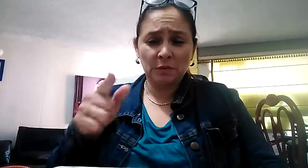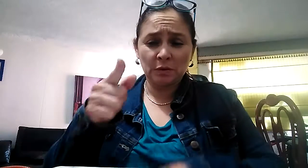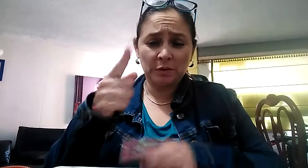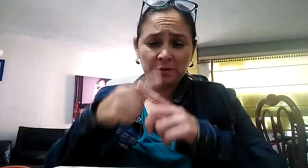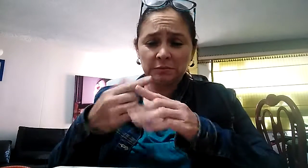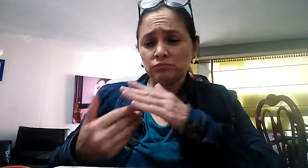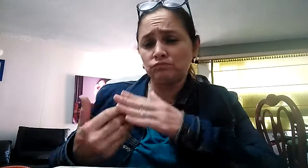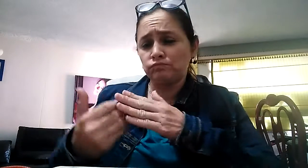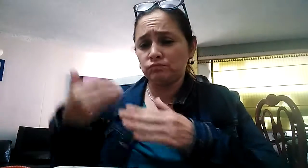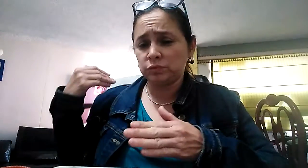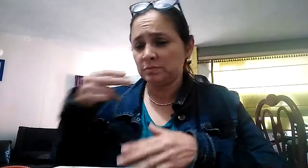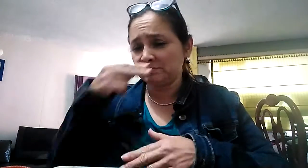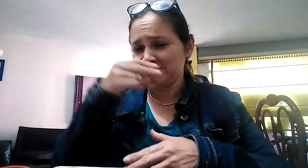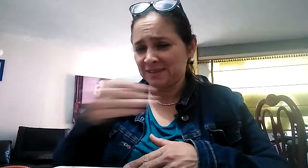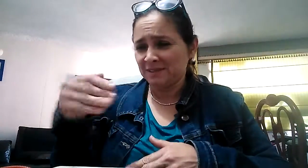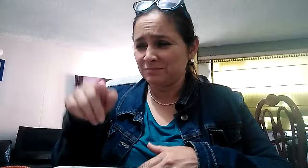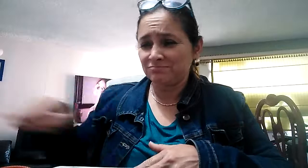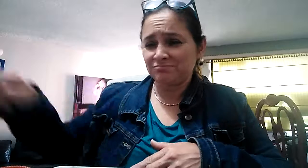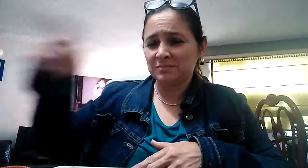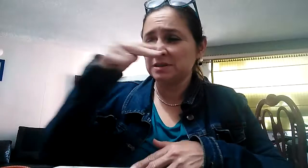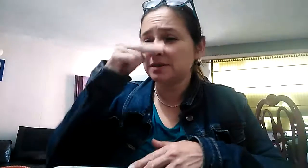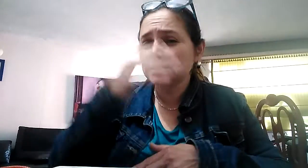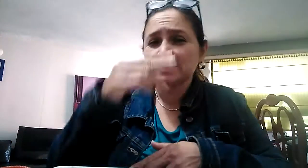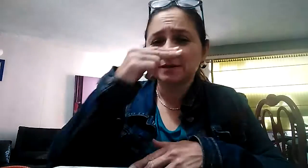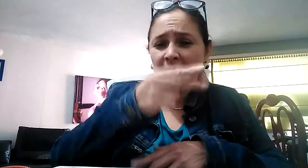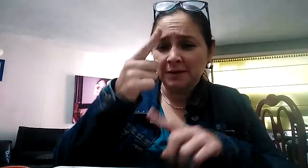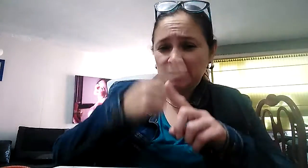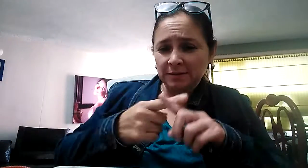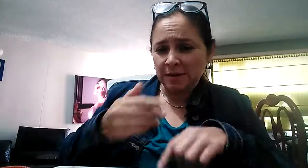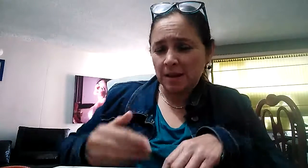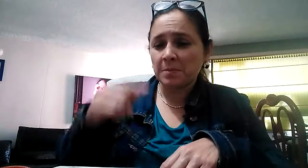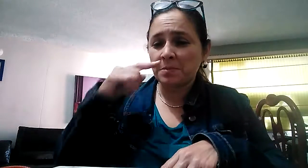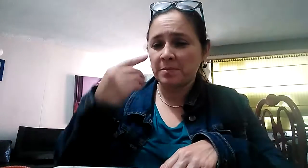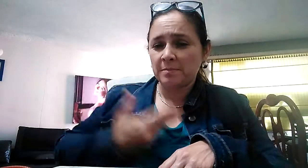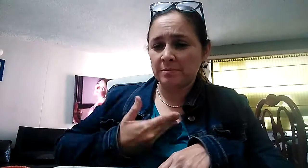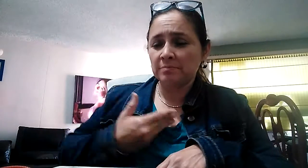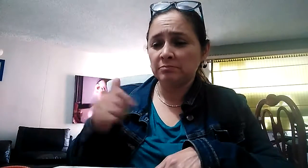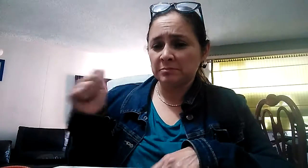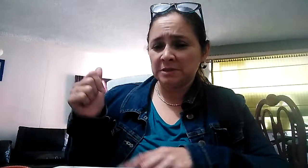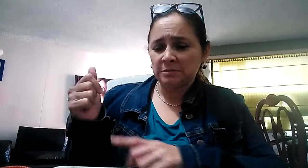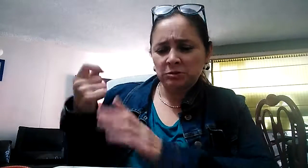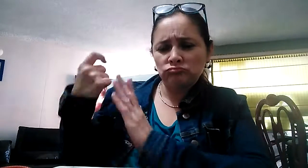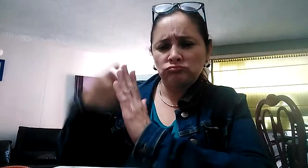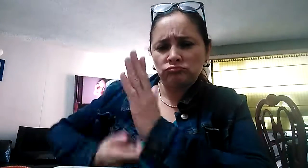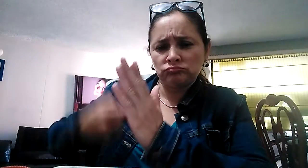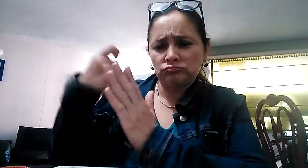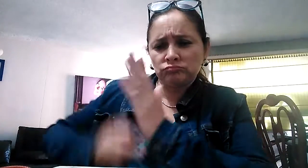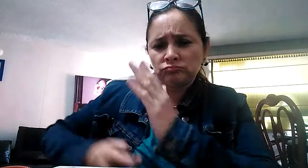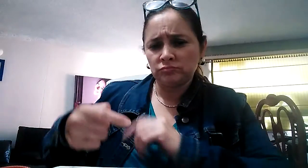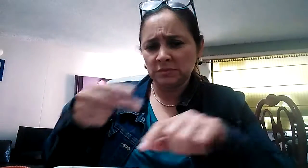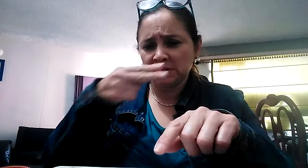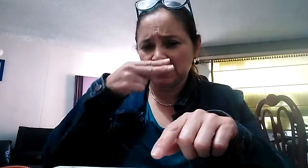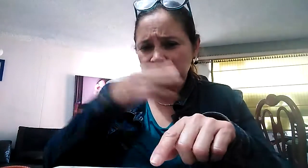Tío Stan, yo no tenía idea de lo duro que es el jefe. Este lugar fue un manicomio hasta que empecé a gritarles a todos como haces